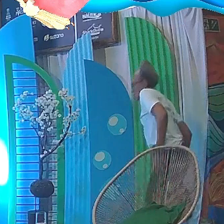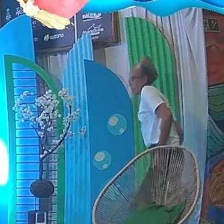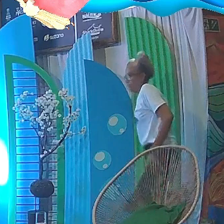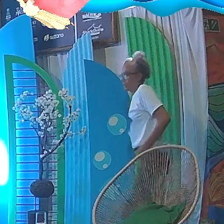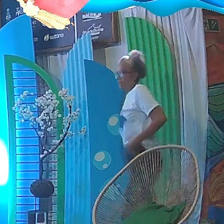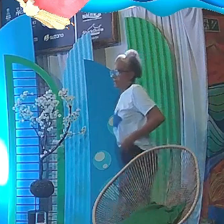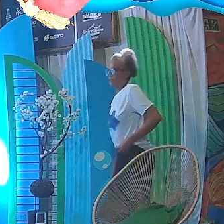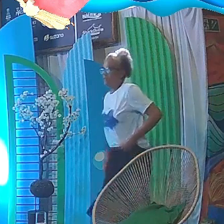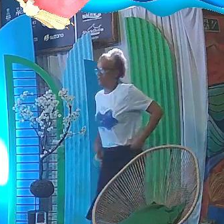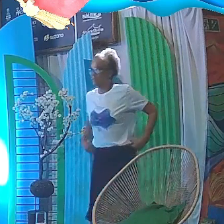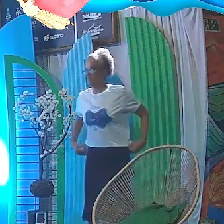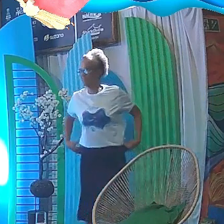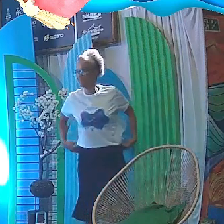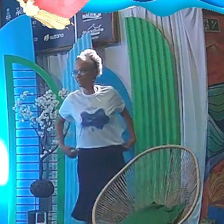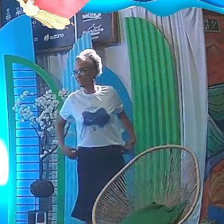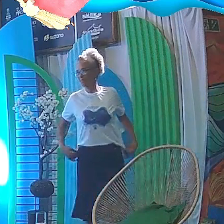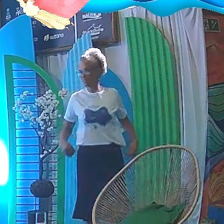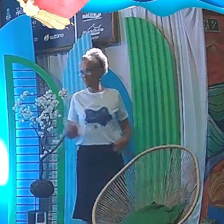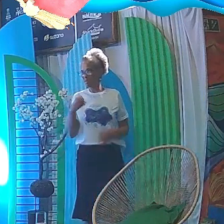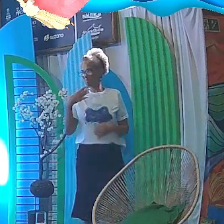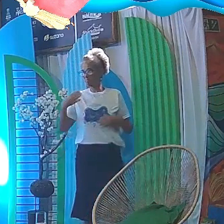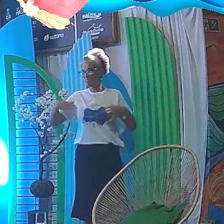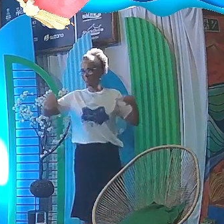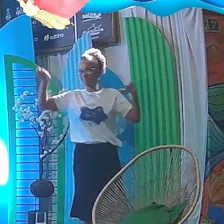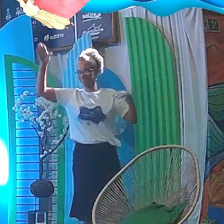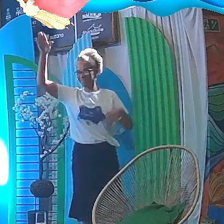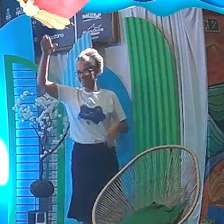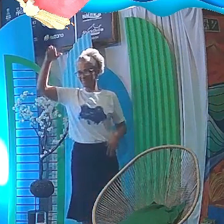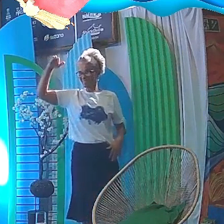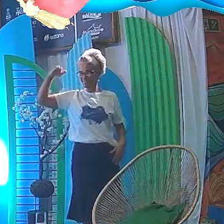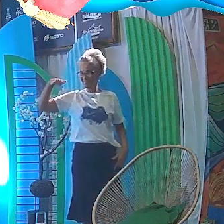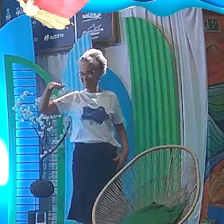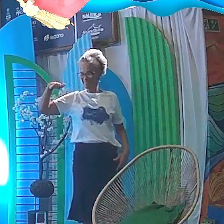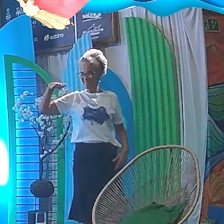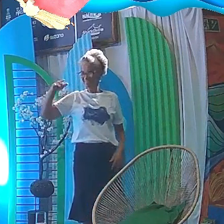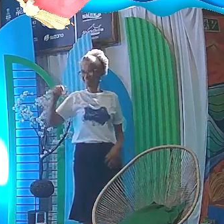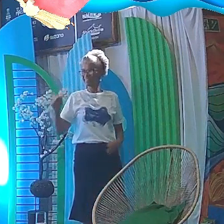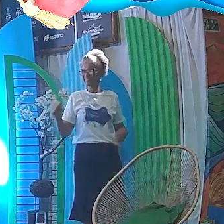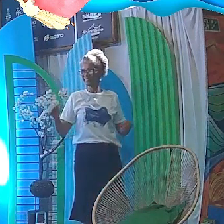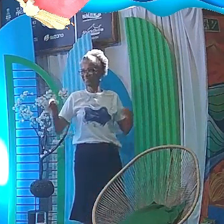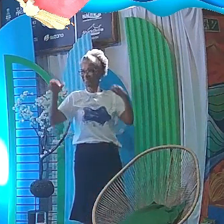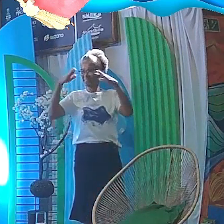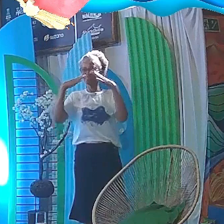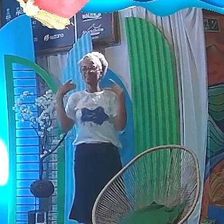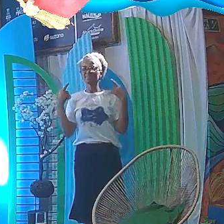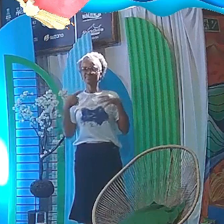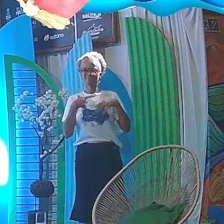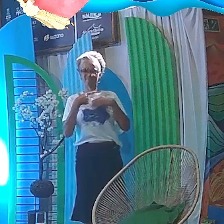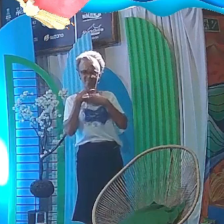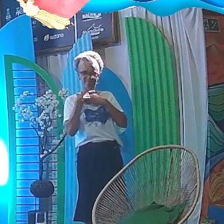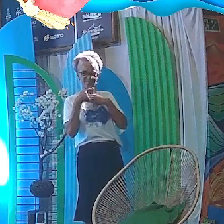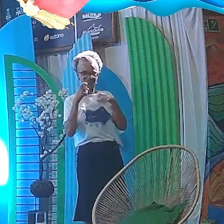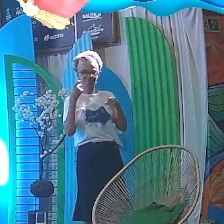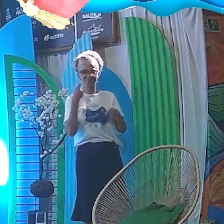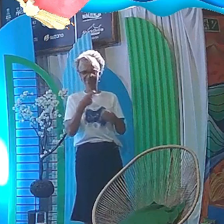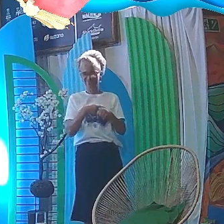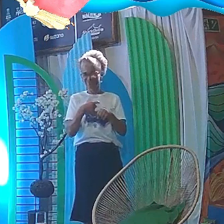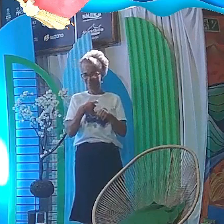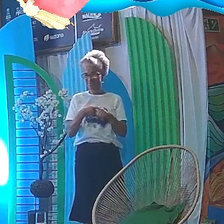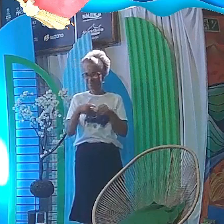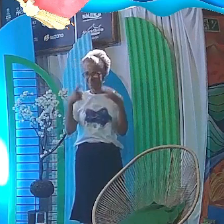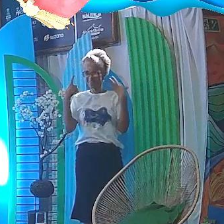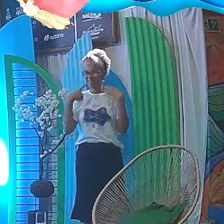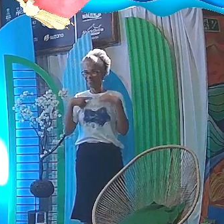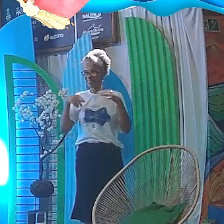ondulados, com altura abaixo dos ombros. Uso um colar prateado no pescoço,